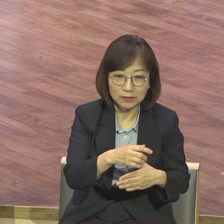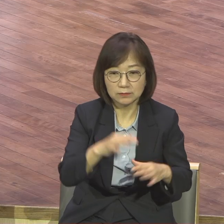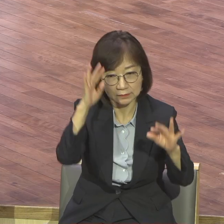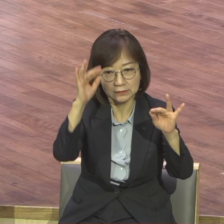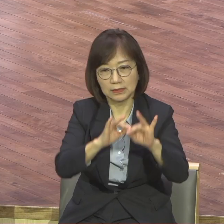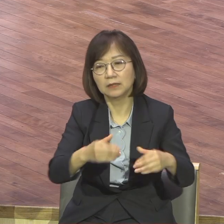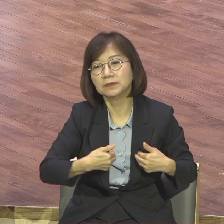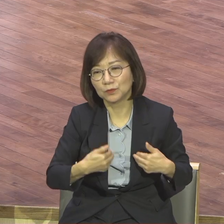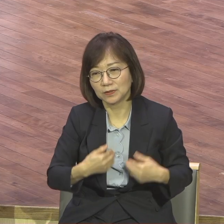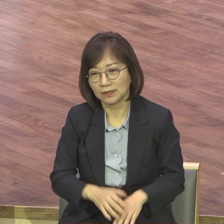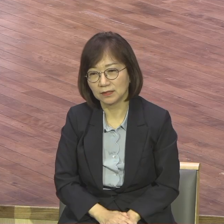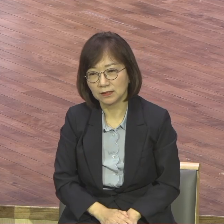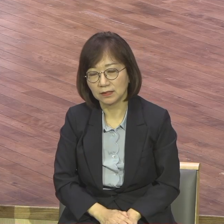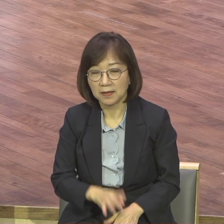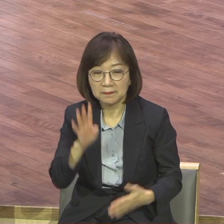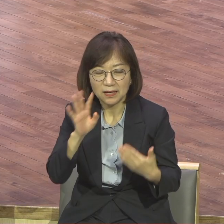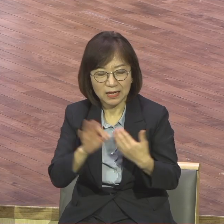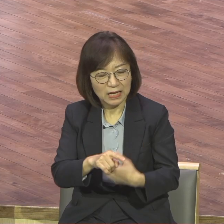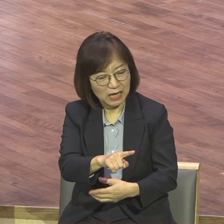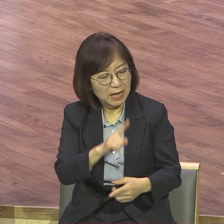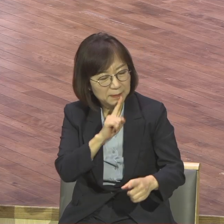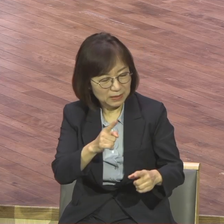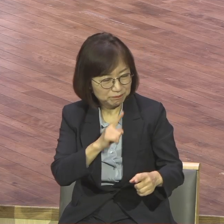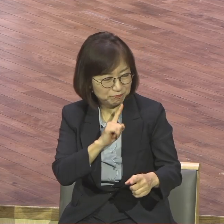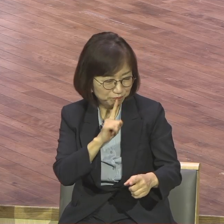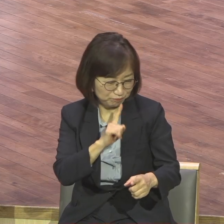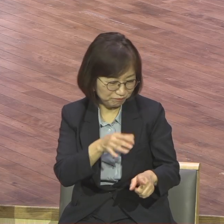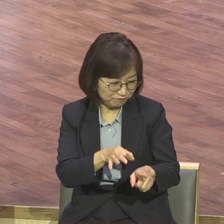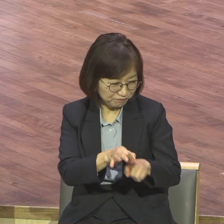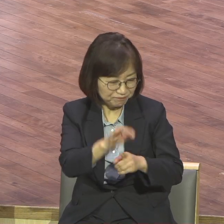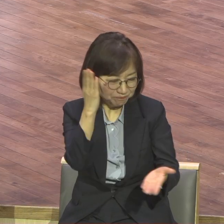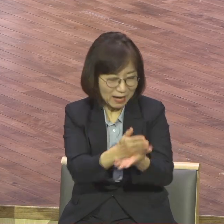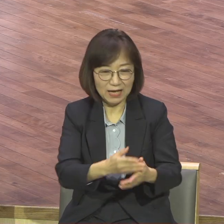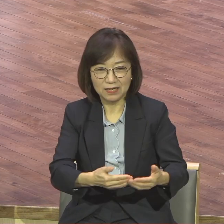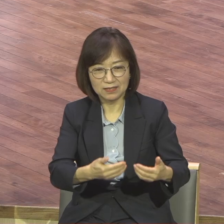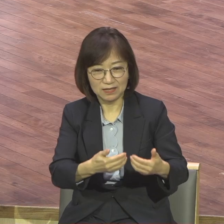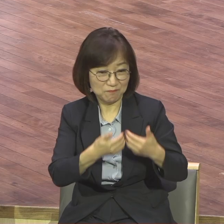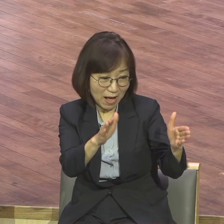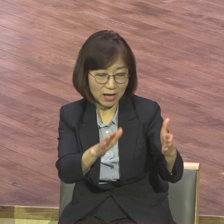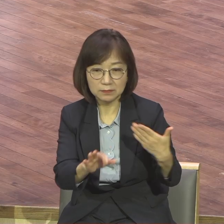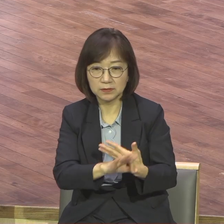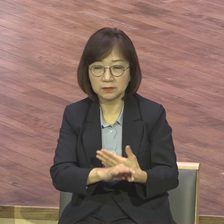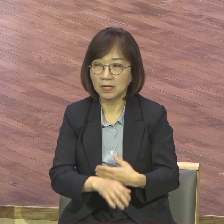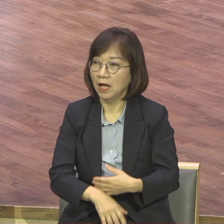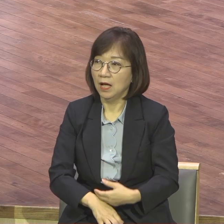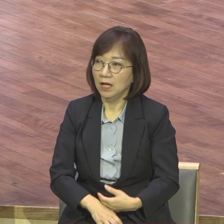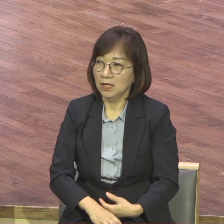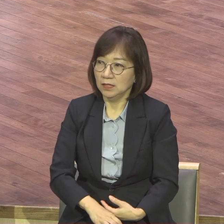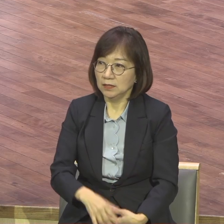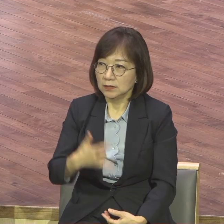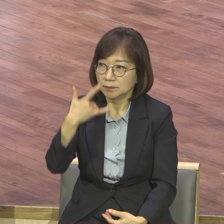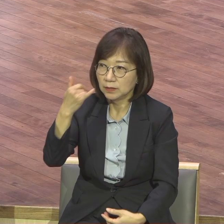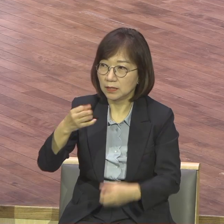그냥 문 닫아버려요. 문 잠가버려요. 아버지하고 엄마하고는 대화가 안 돼요.